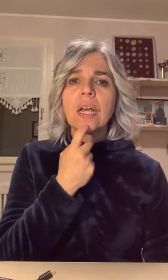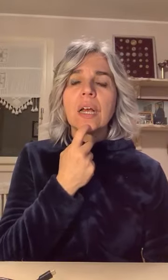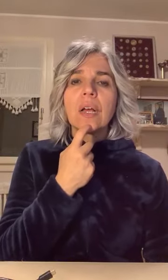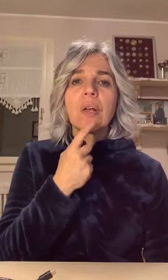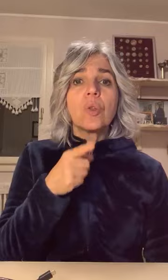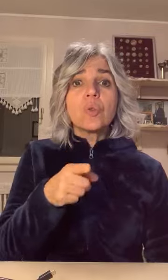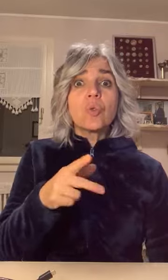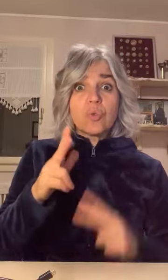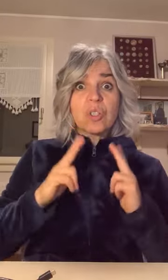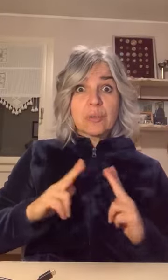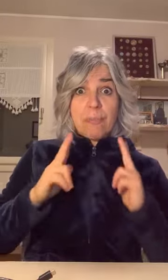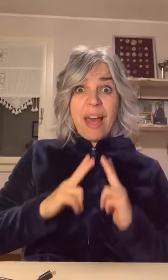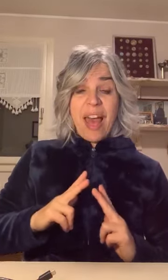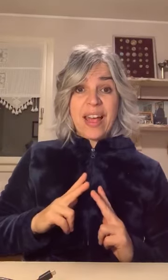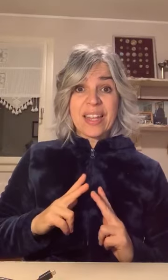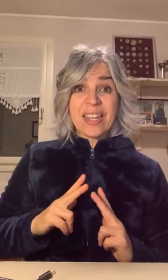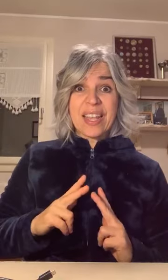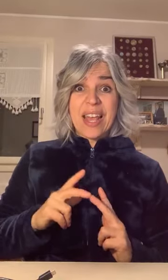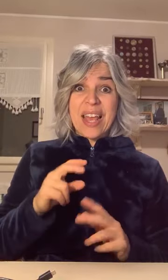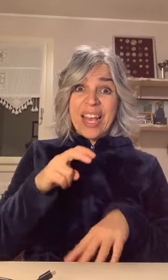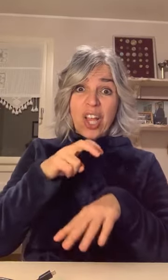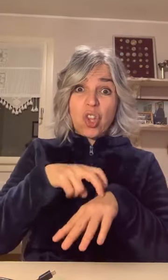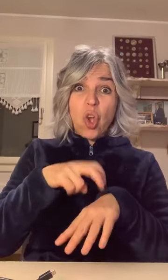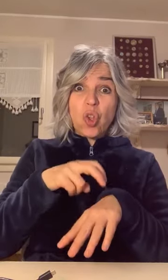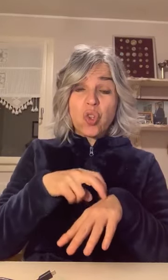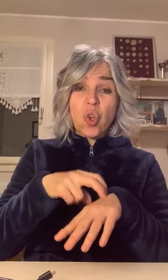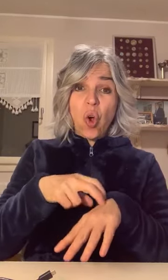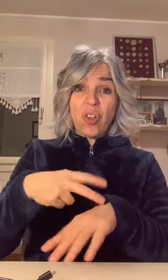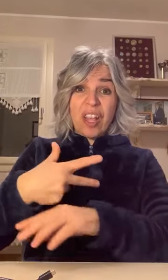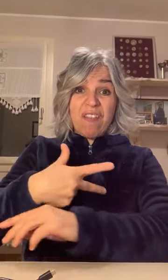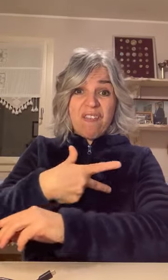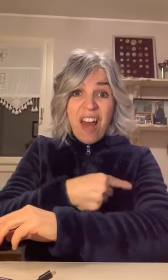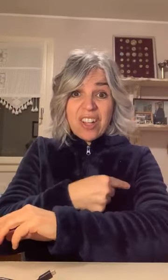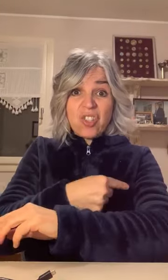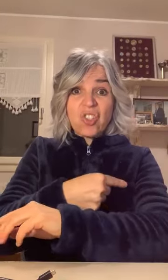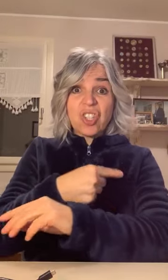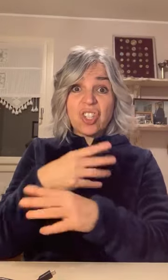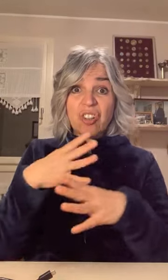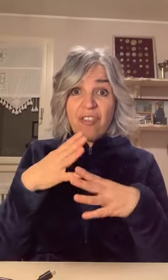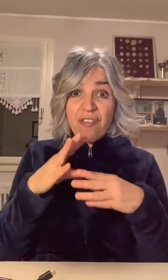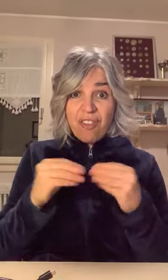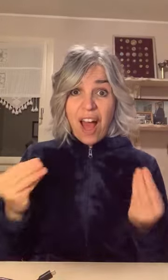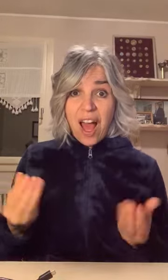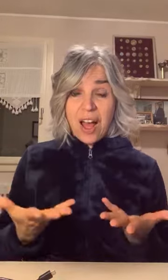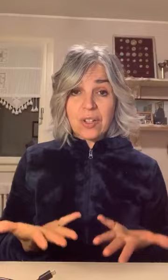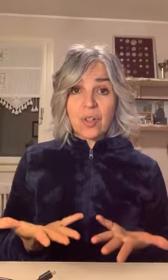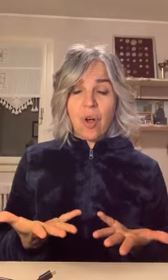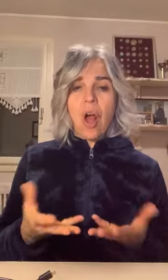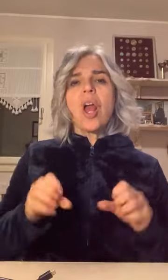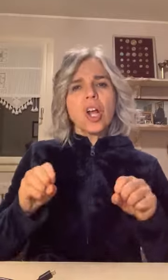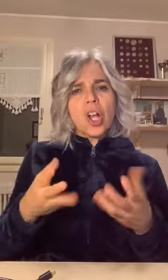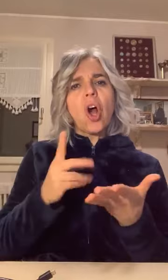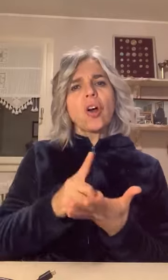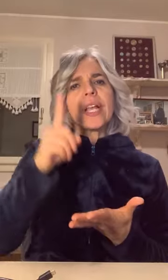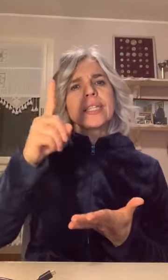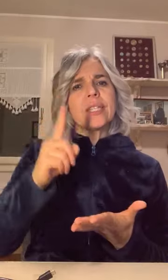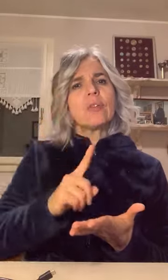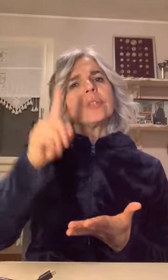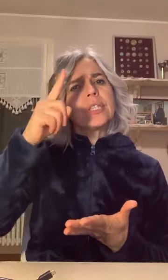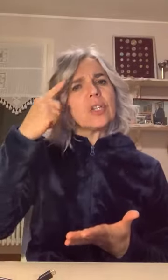faranno un vaccino? Stiamo confidando nell'uomo? Che ben venga! Gloria a Dio! Il Signore ha dato l'intelligenza, la sapienza all'uomo. E